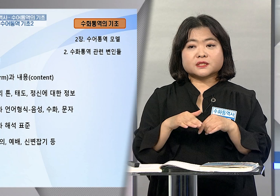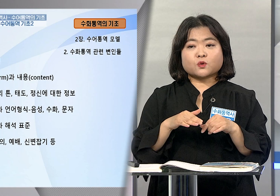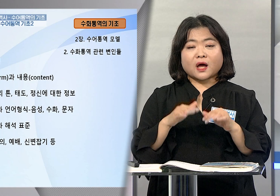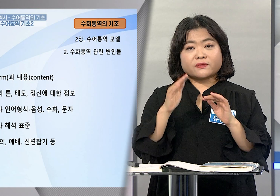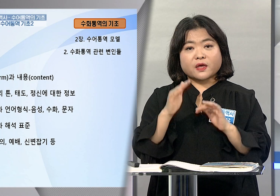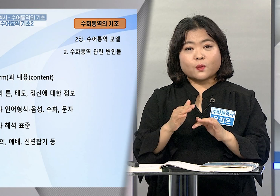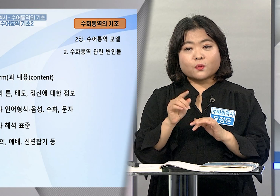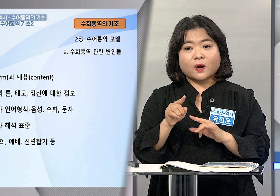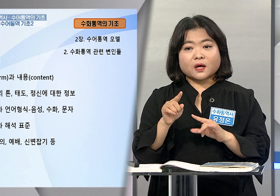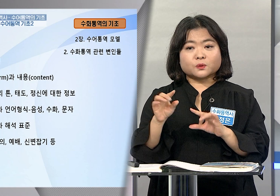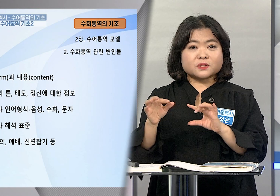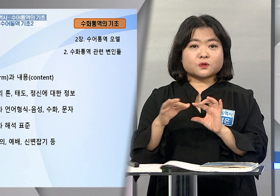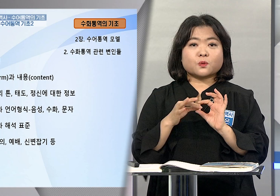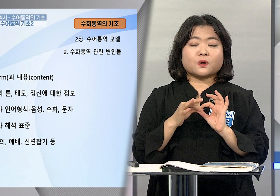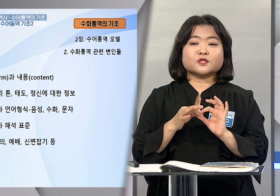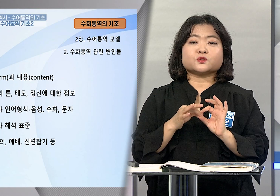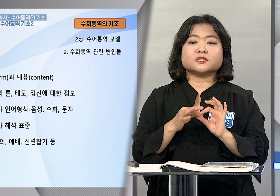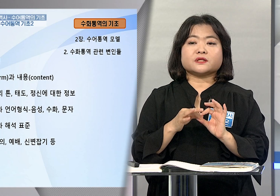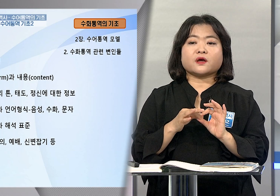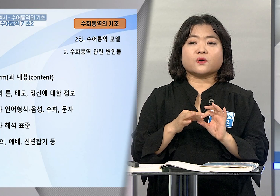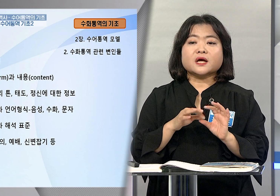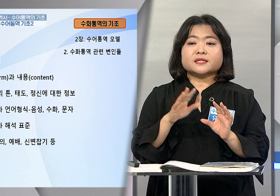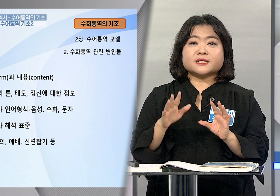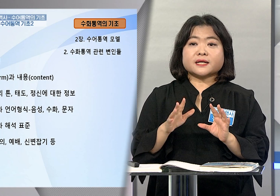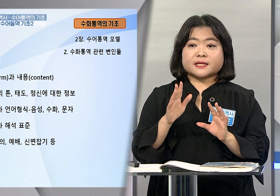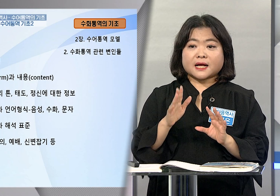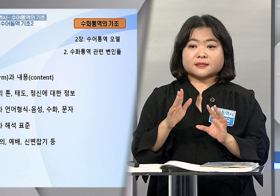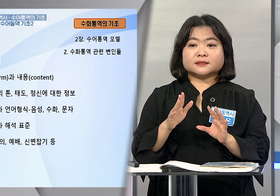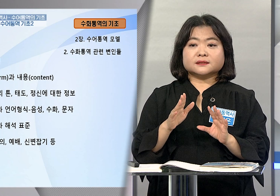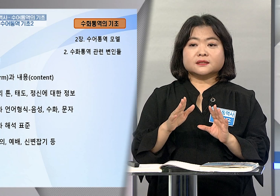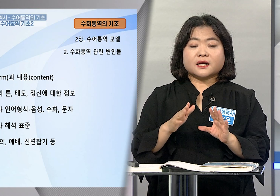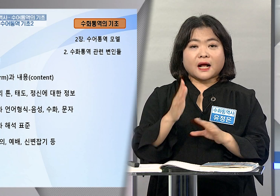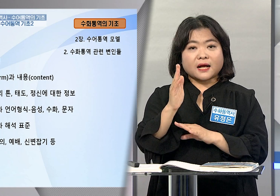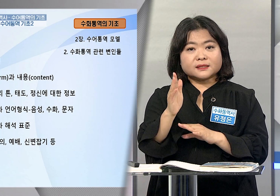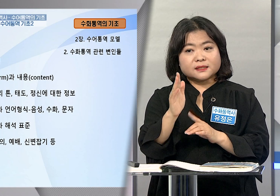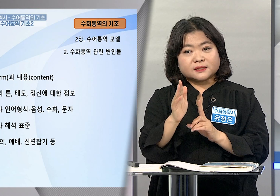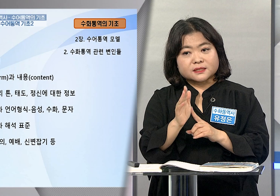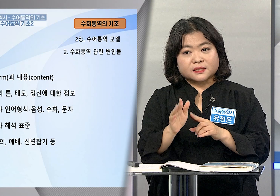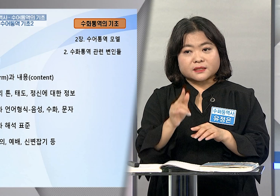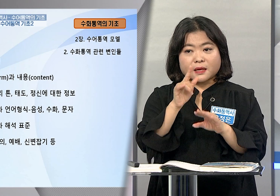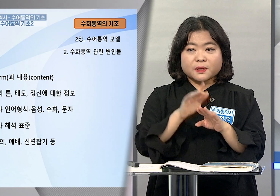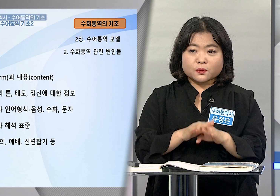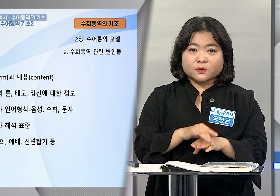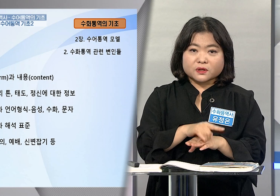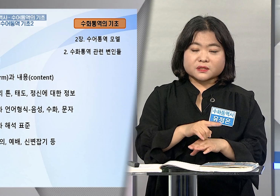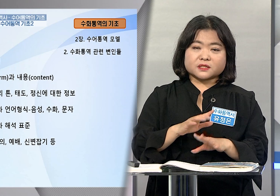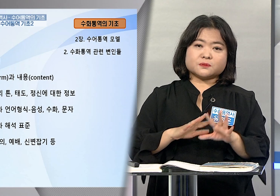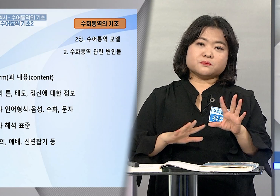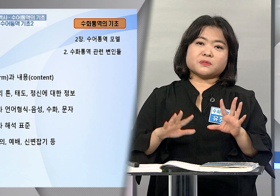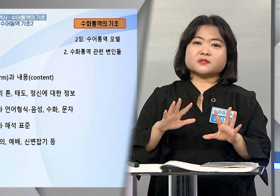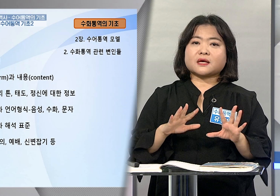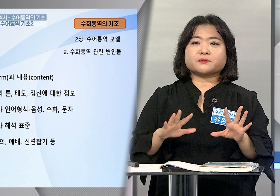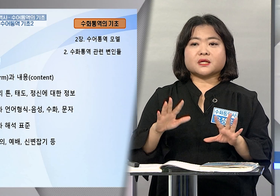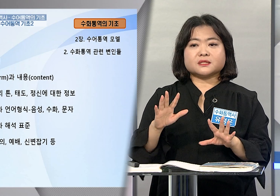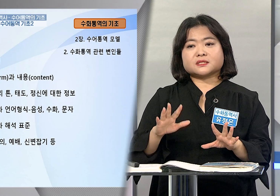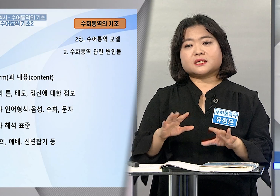형식과 내용과도 상통할 수 있는데요. 이야기의 장르, 강의인지 예배 통역인지 신변